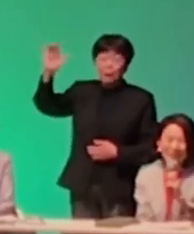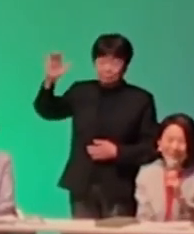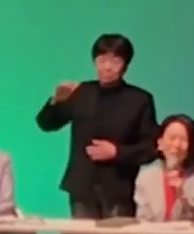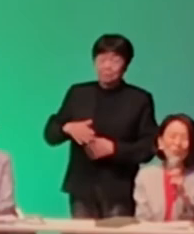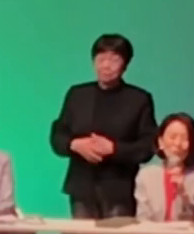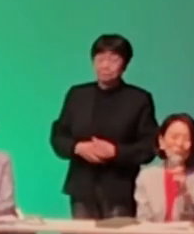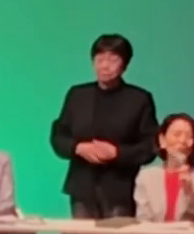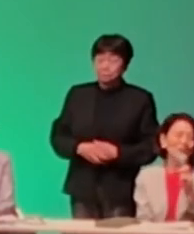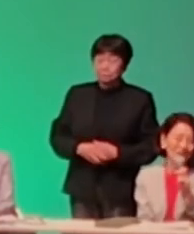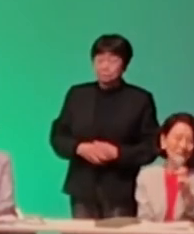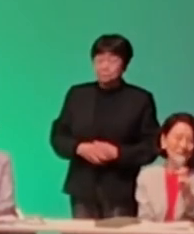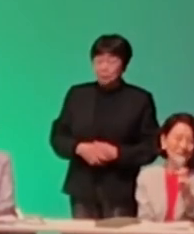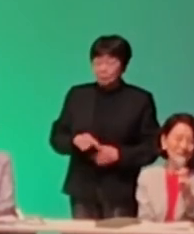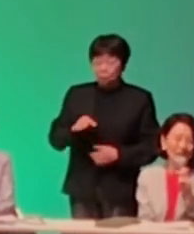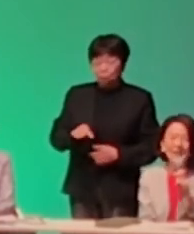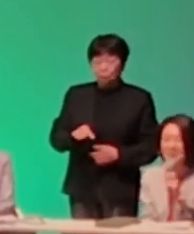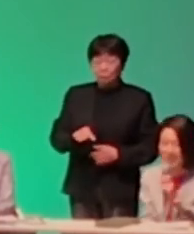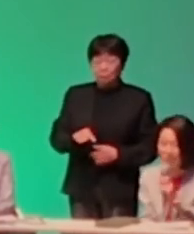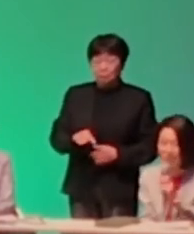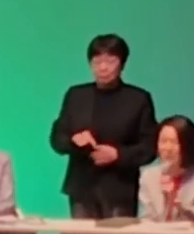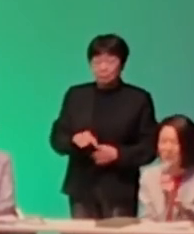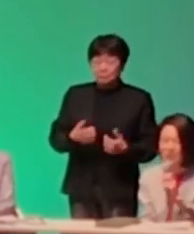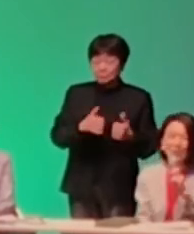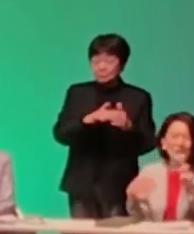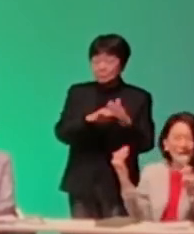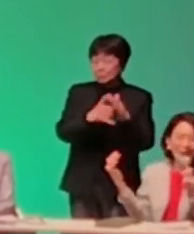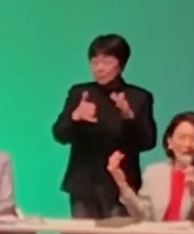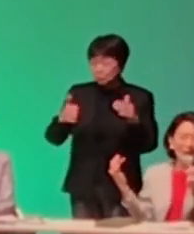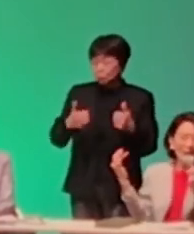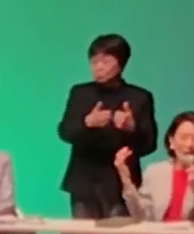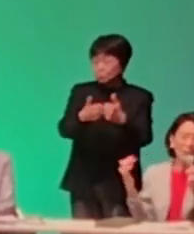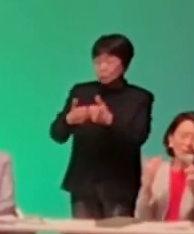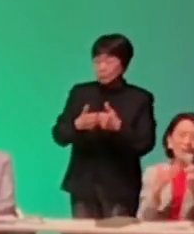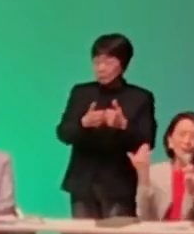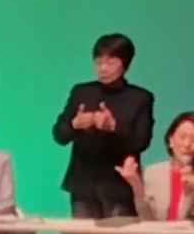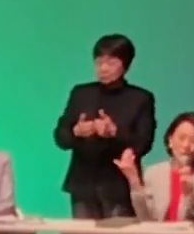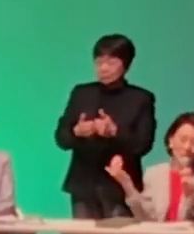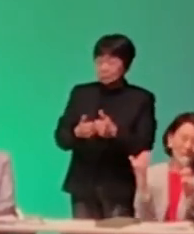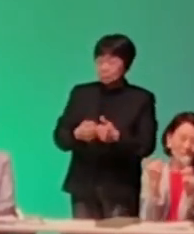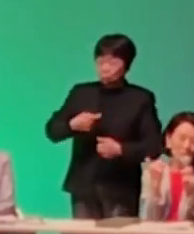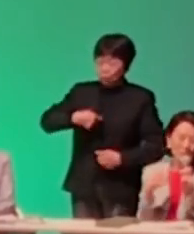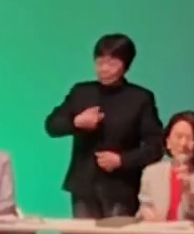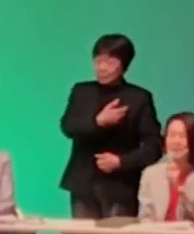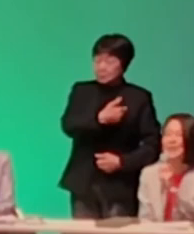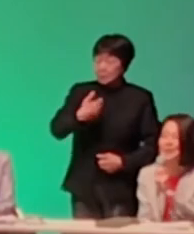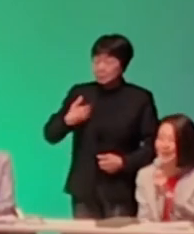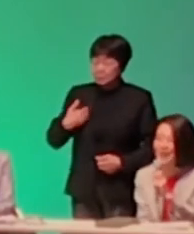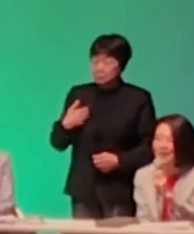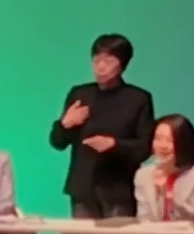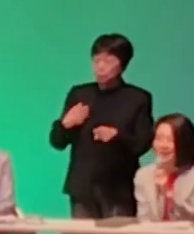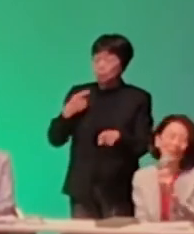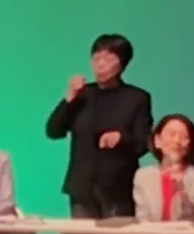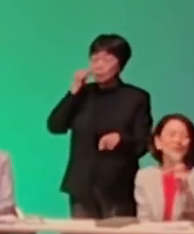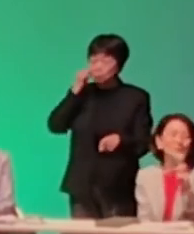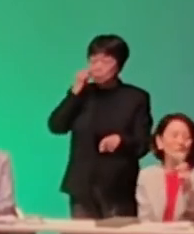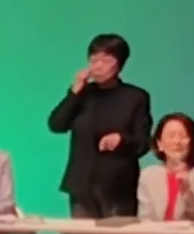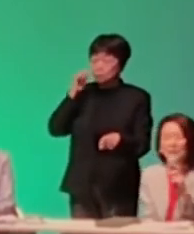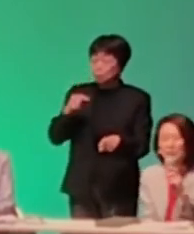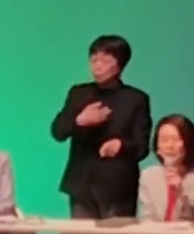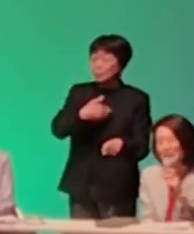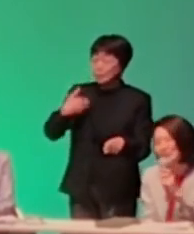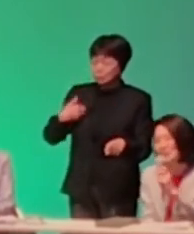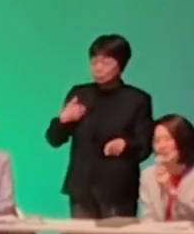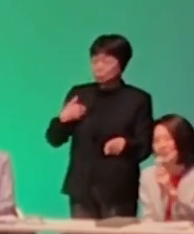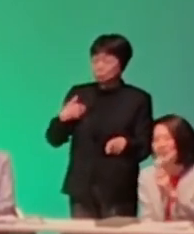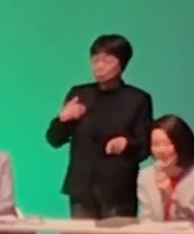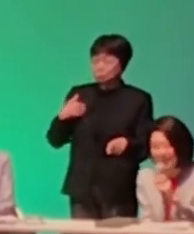ていた。でもここは違う、話し合おうということで、お互いにこのできることできないことを話し合いながら、無事にミャンマー